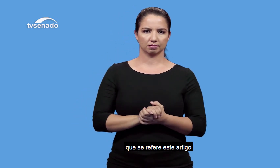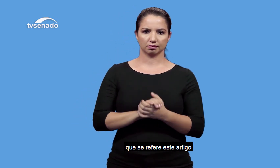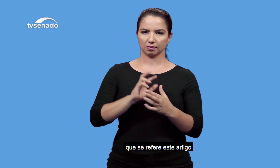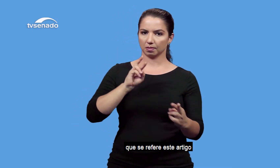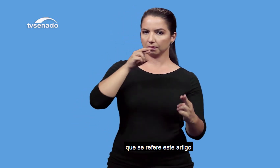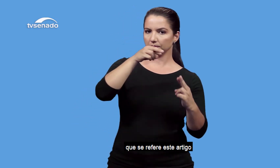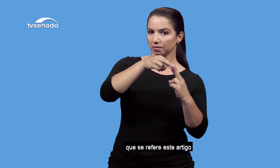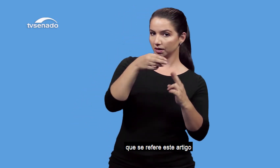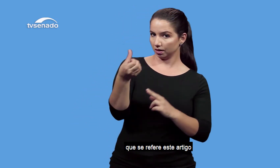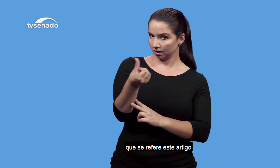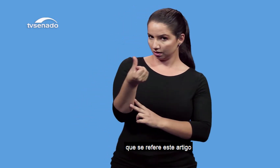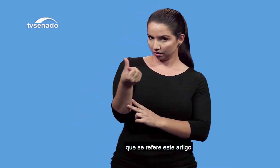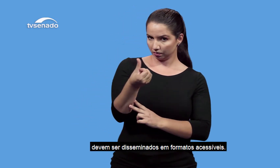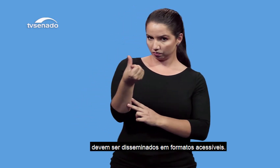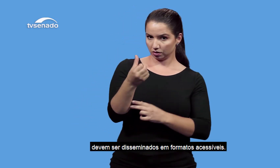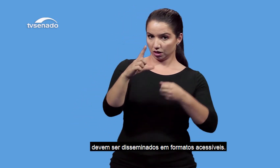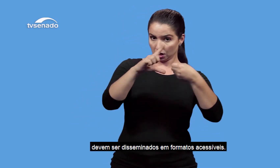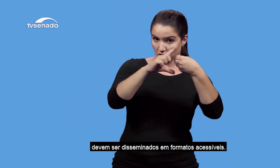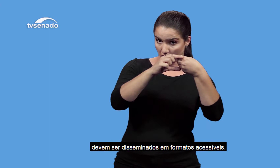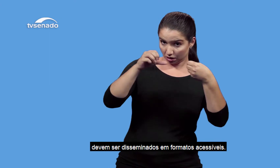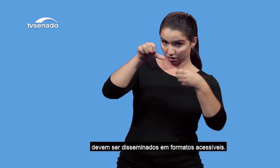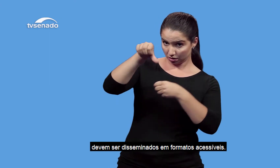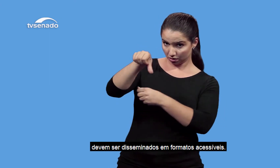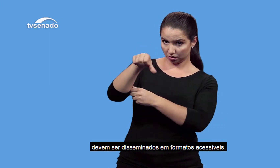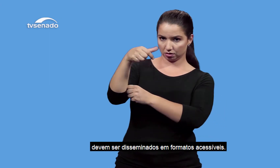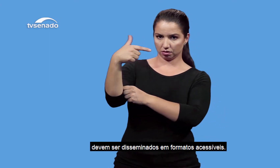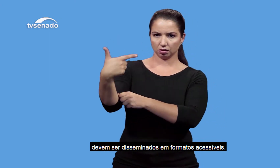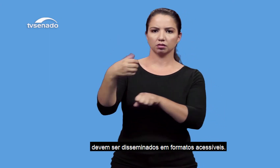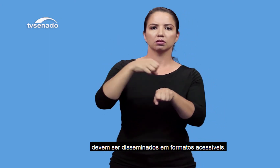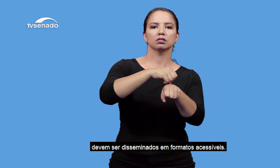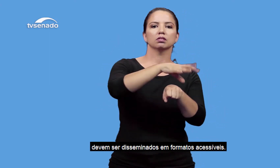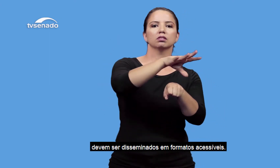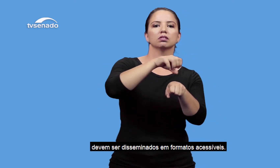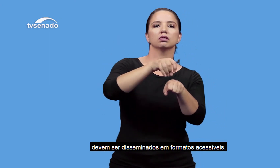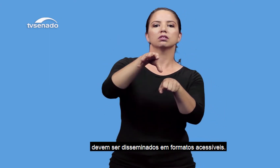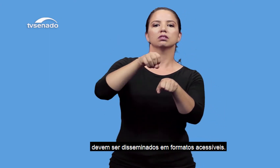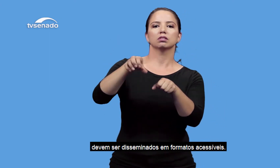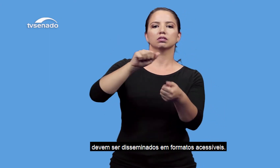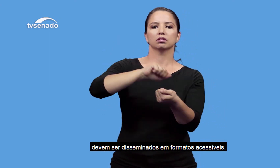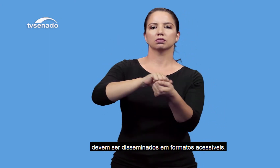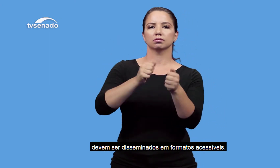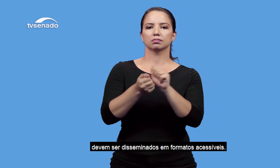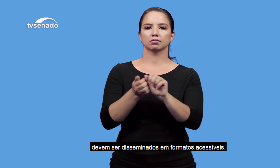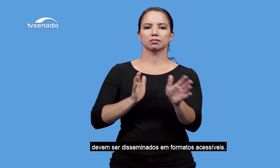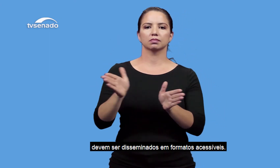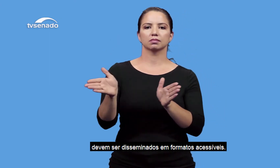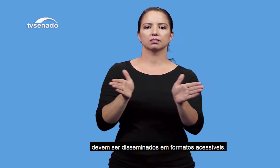refere este artigo devem ser disseminados em formatos acessíveis